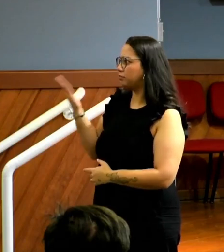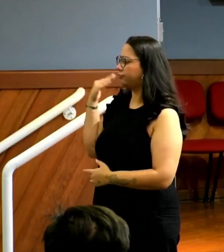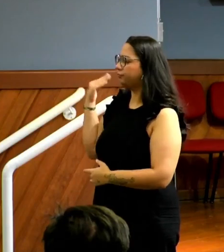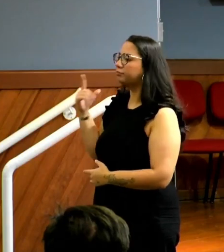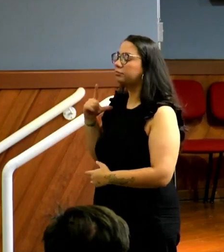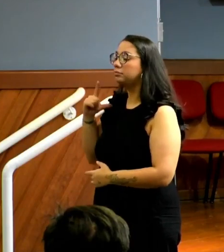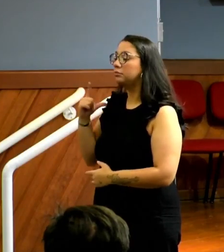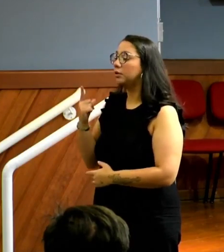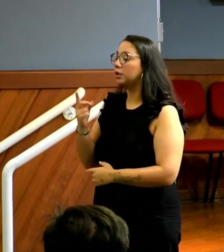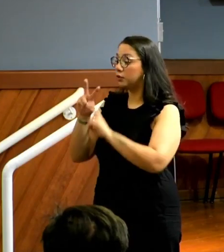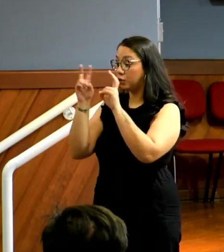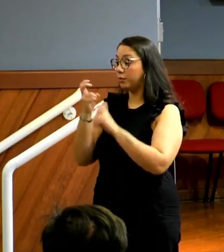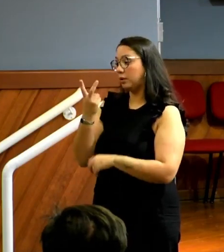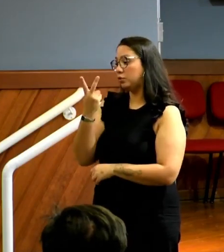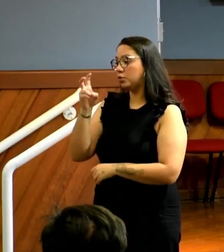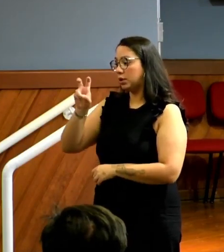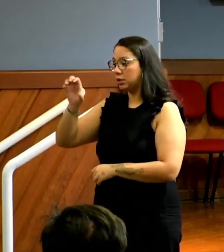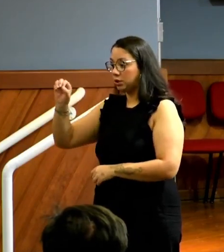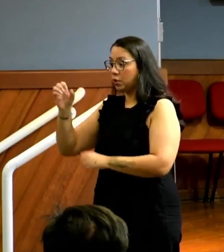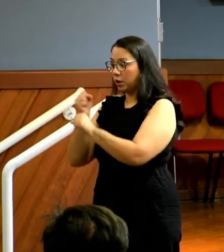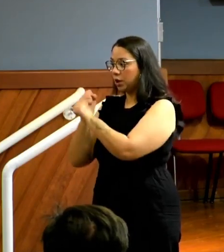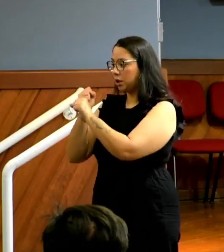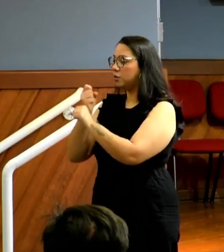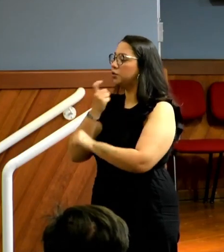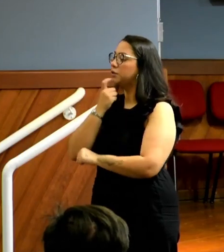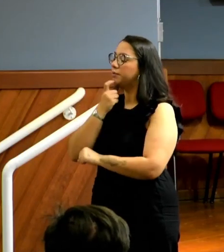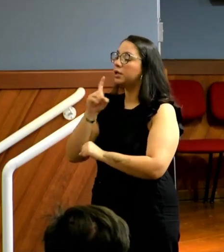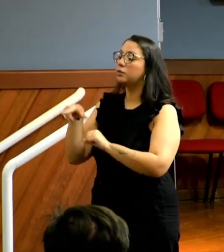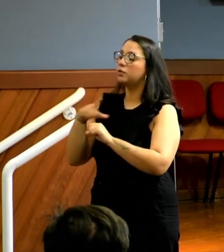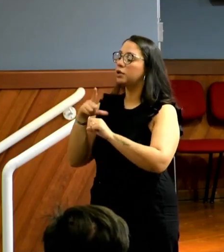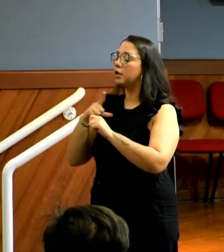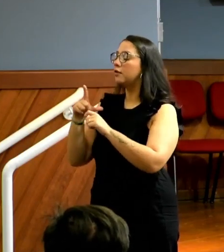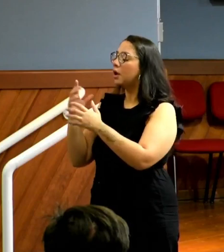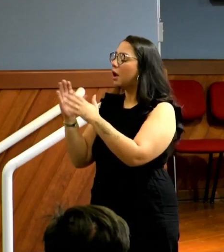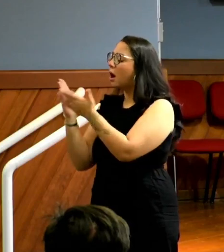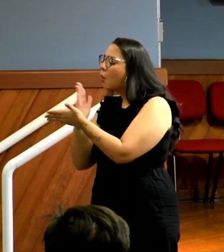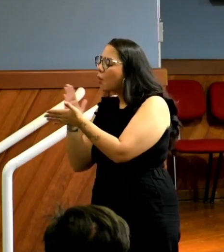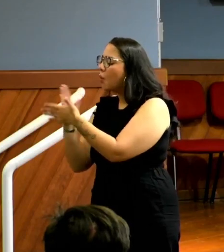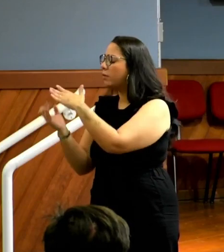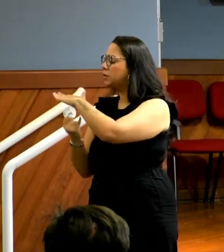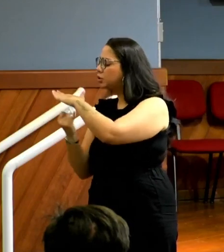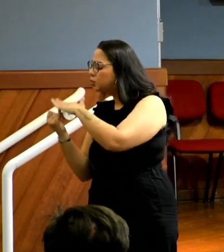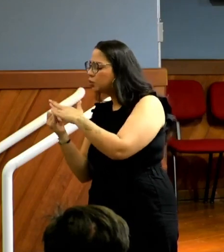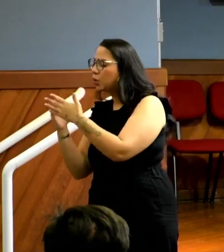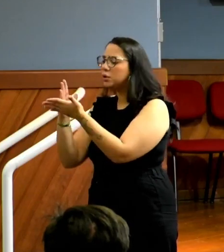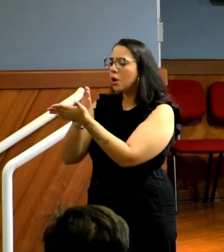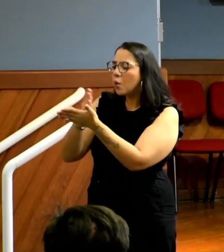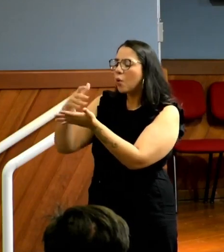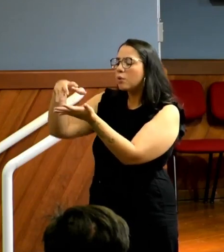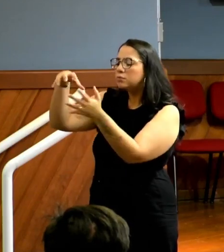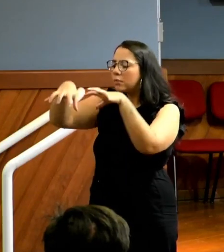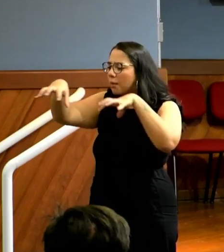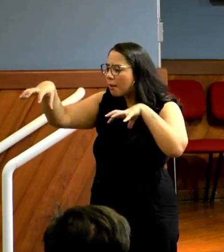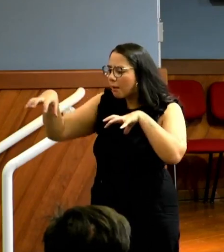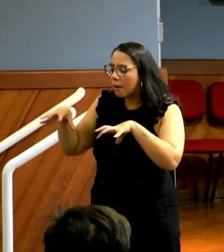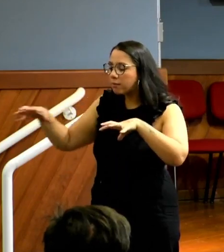a chave dos 250 anos de Campinas, reunindo alguns acervos, algumas instituições, né, que guardam acervos da cidade, e surgiu a